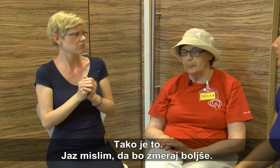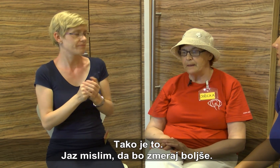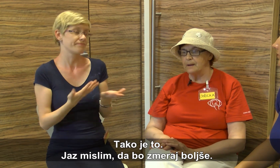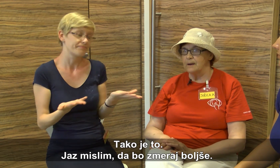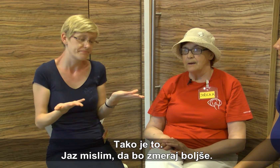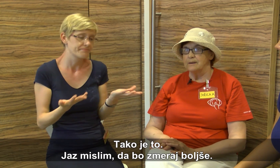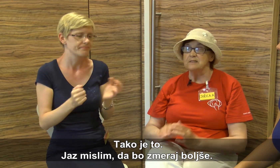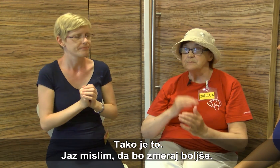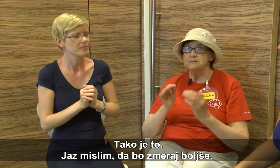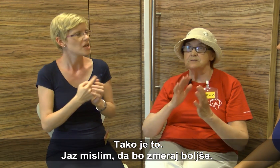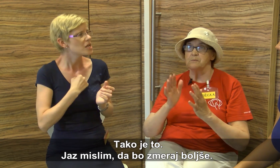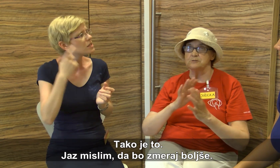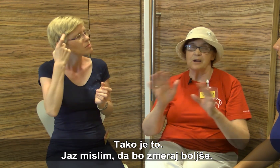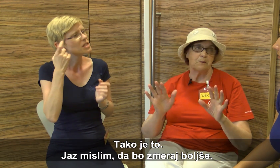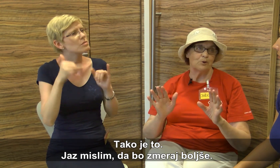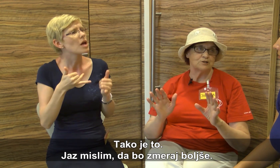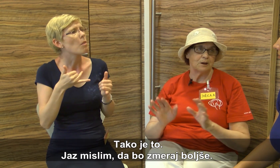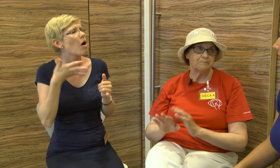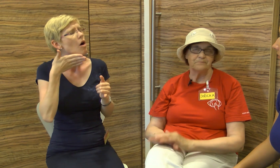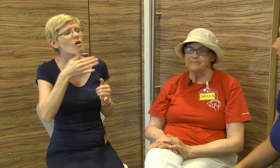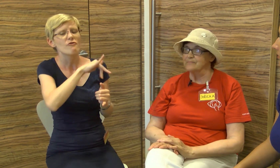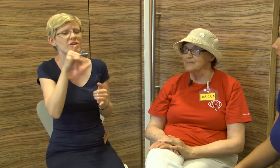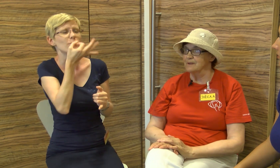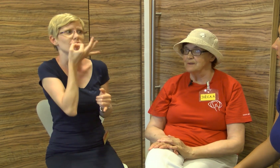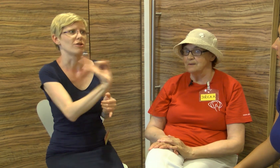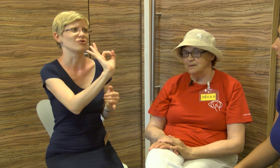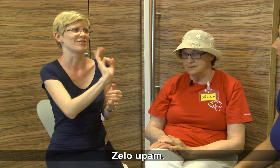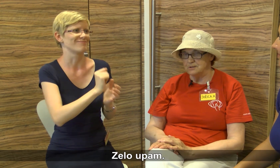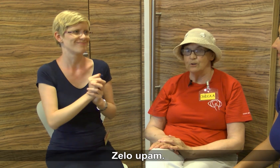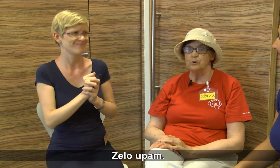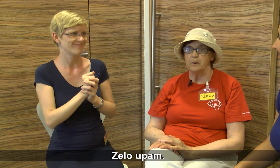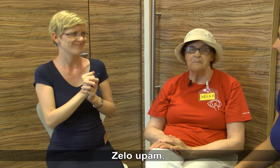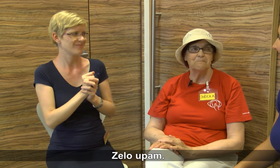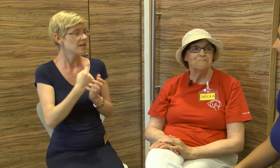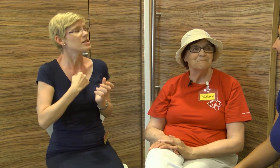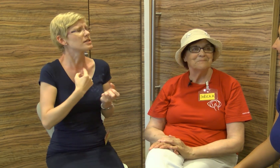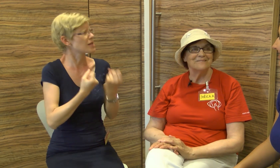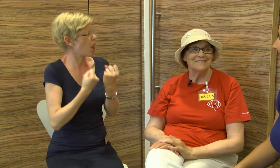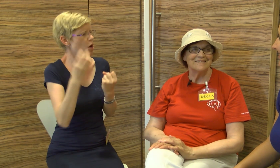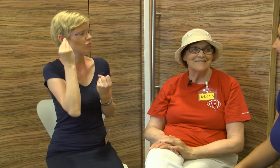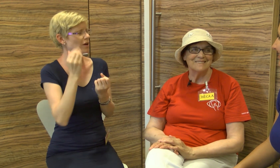to. Jaz mislim, da bo zmeraj boljše. Zelo upam.